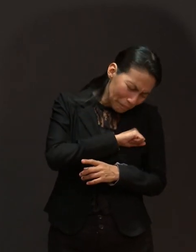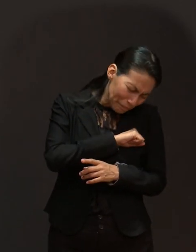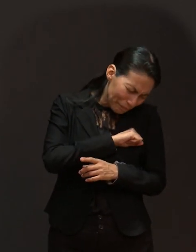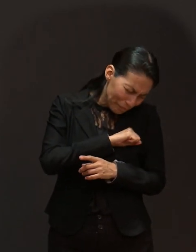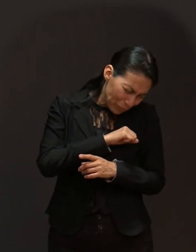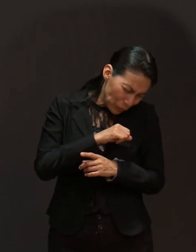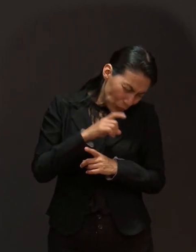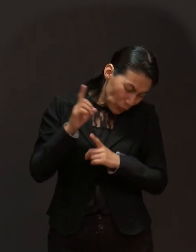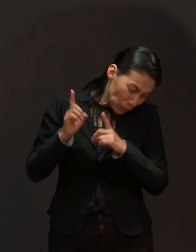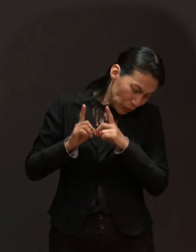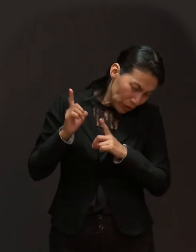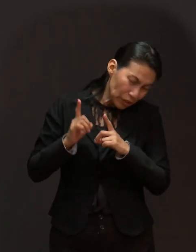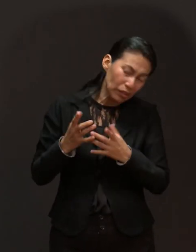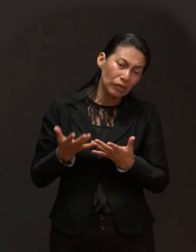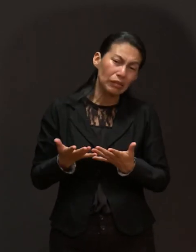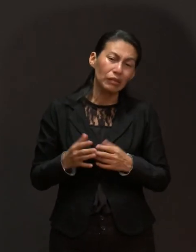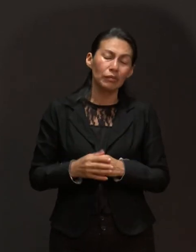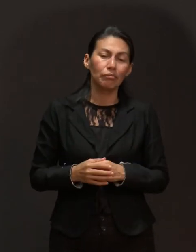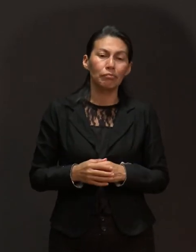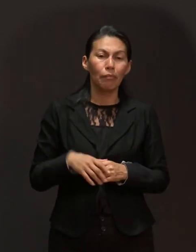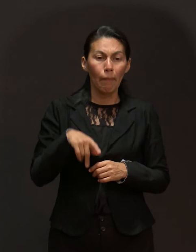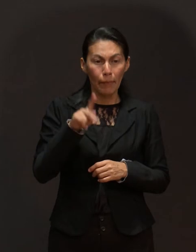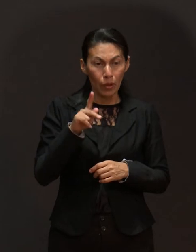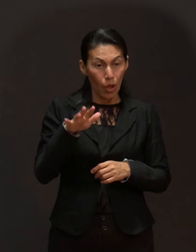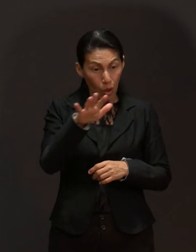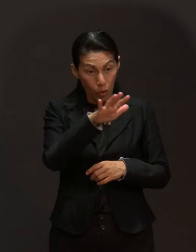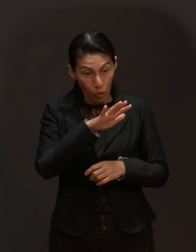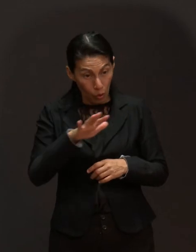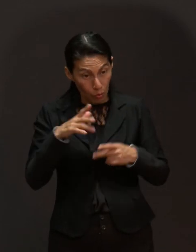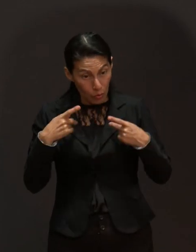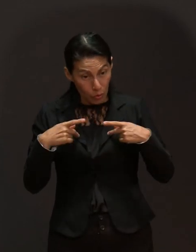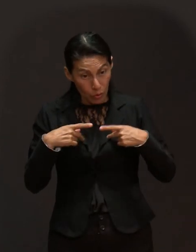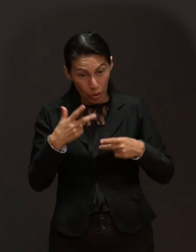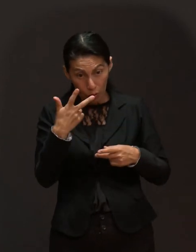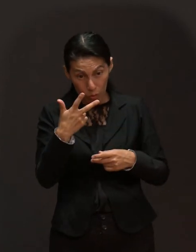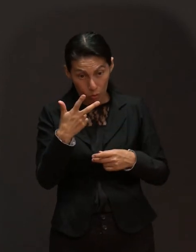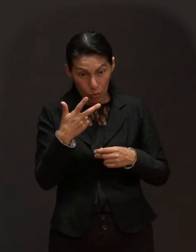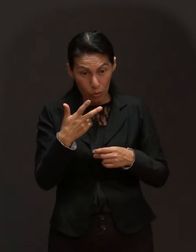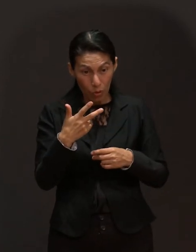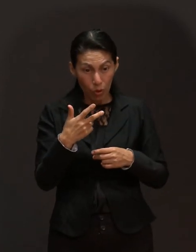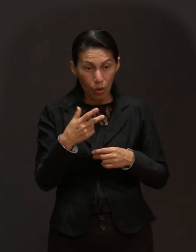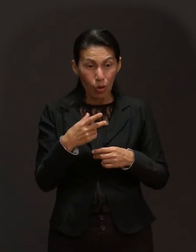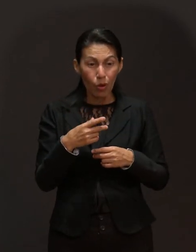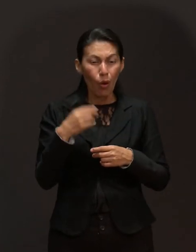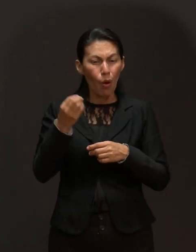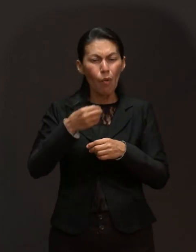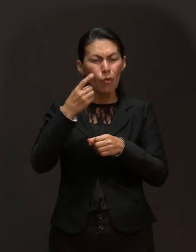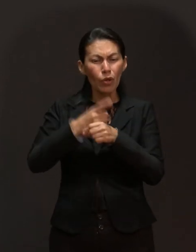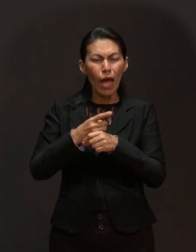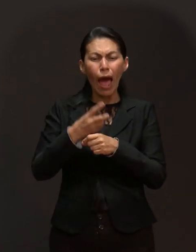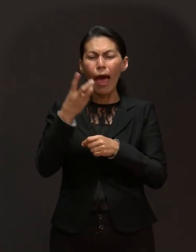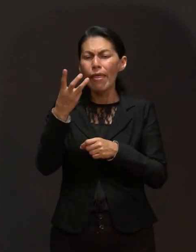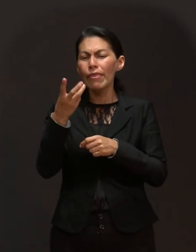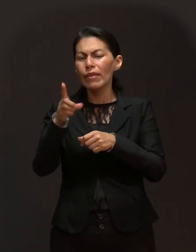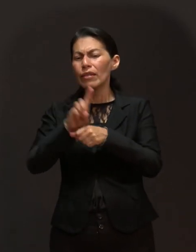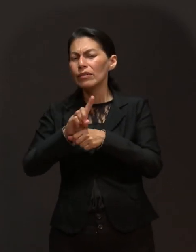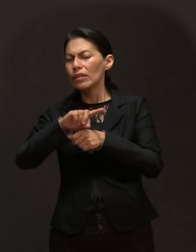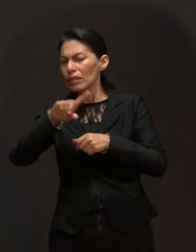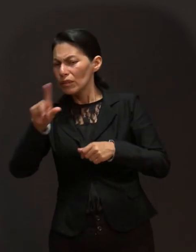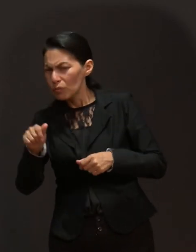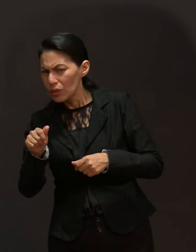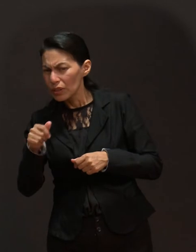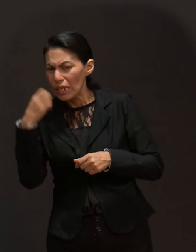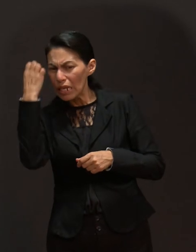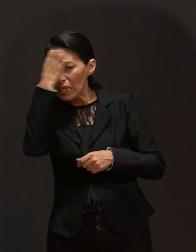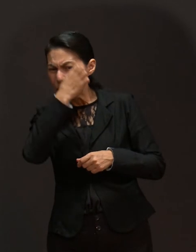dudado de él. Entonces, me dieron chance, bueno, nos dieron chance al grupo de dar un examen en tres días después de todo lo